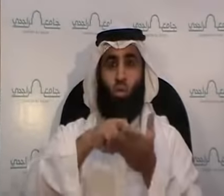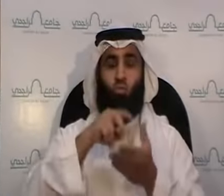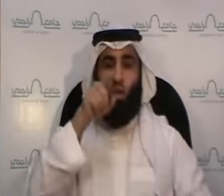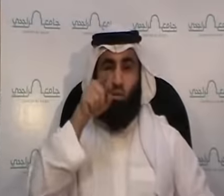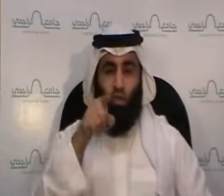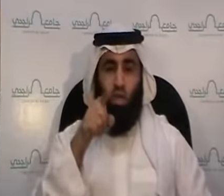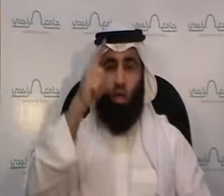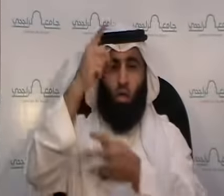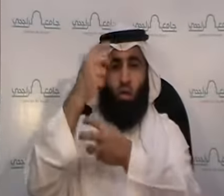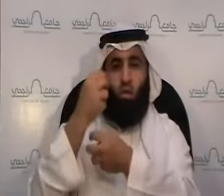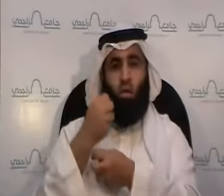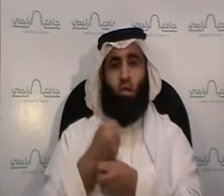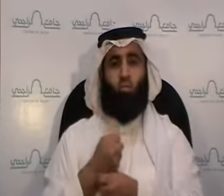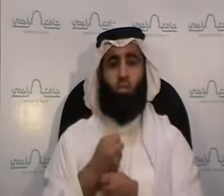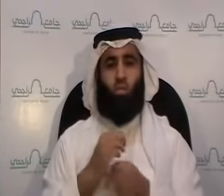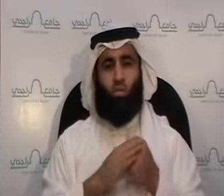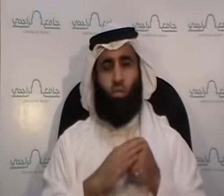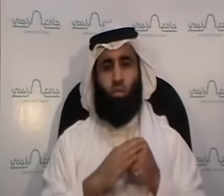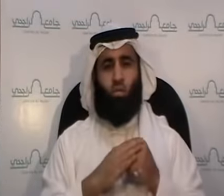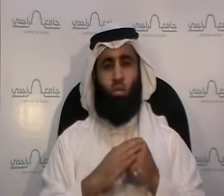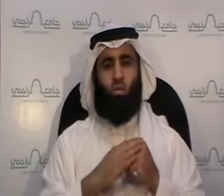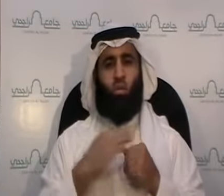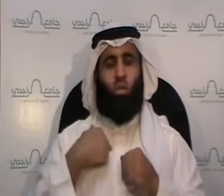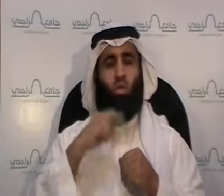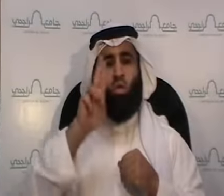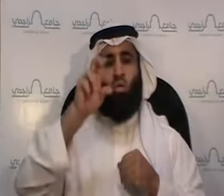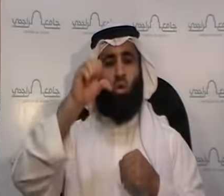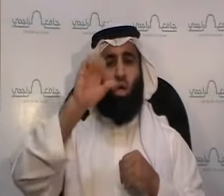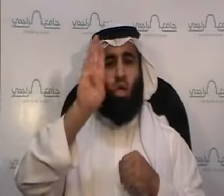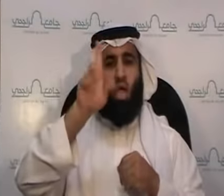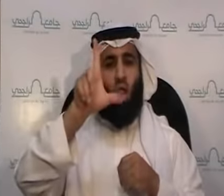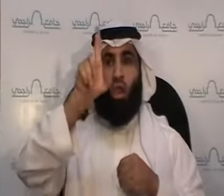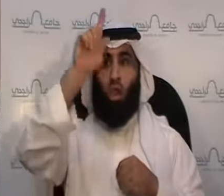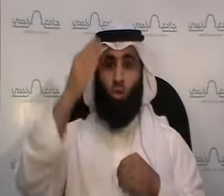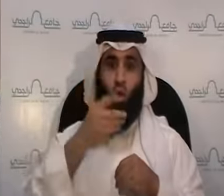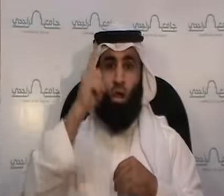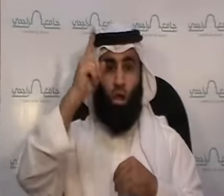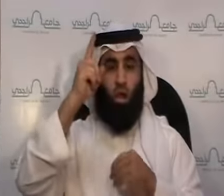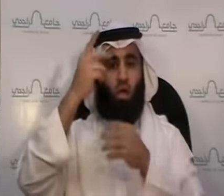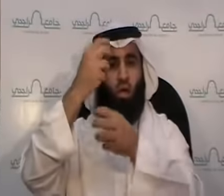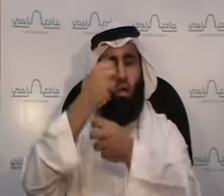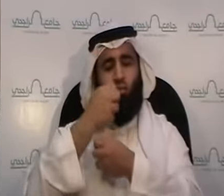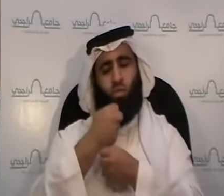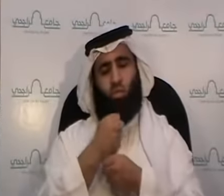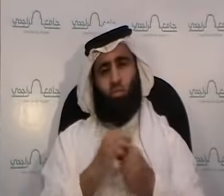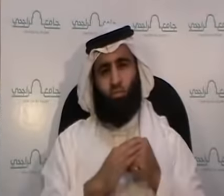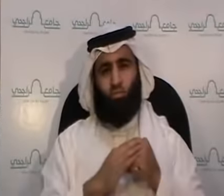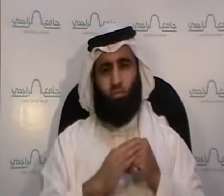وقاه، ومن توكل عليه كفاه. يا أيها الذين